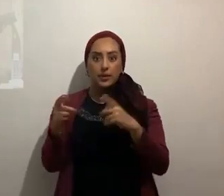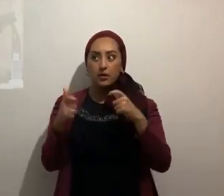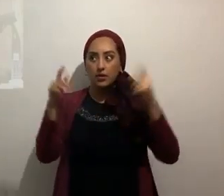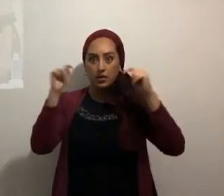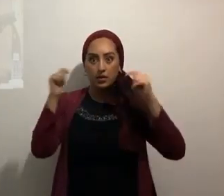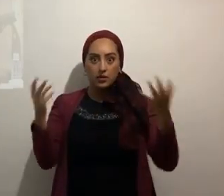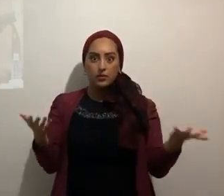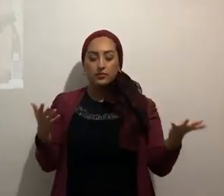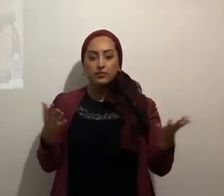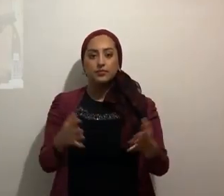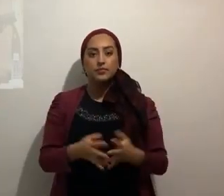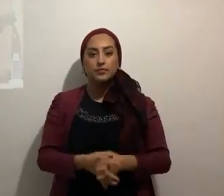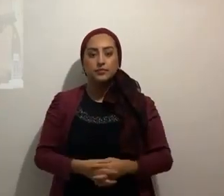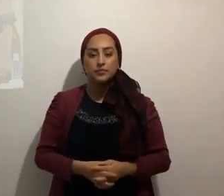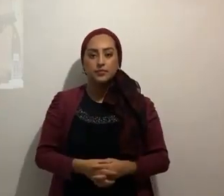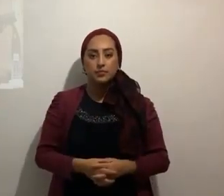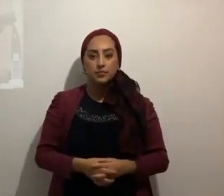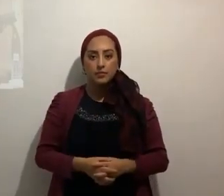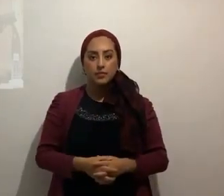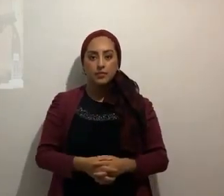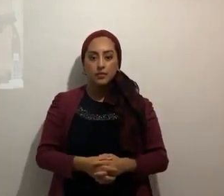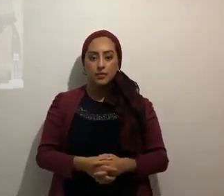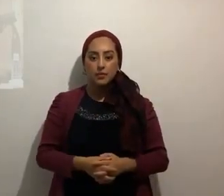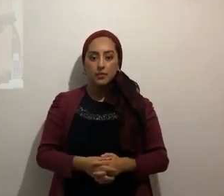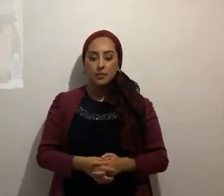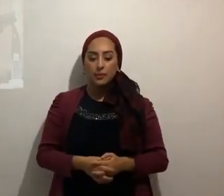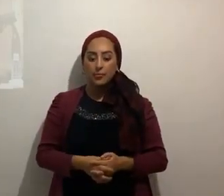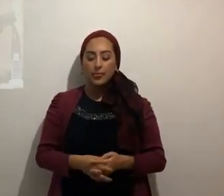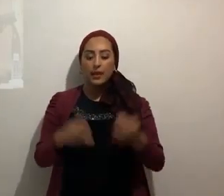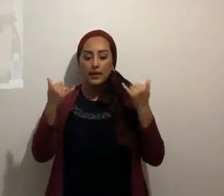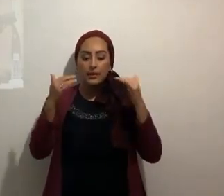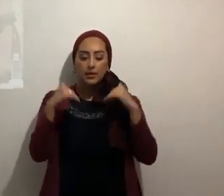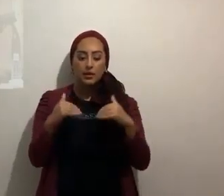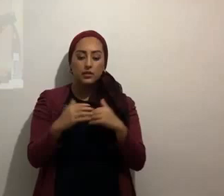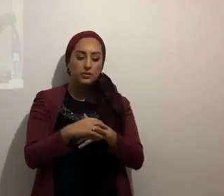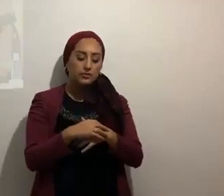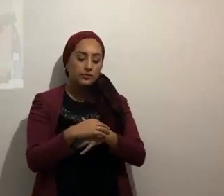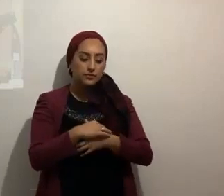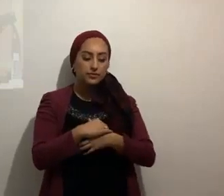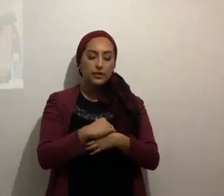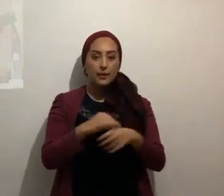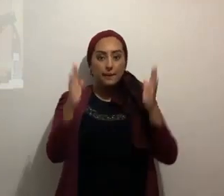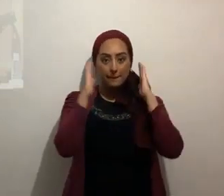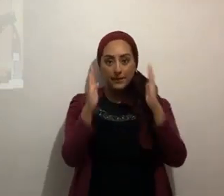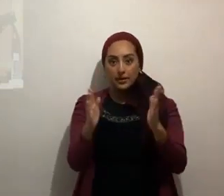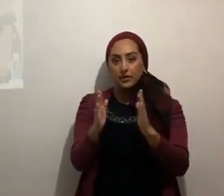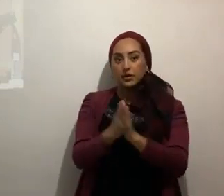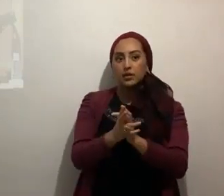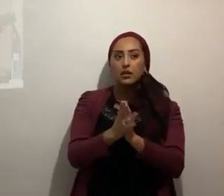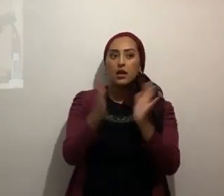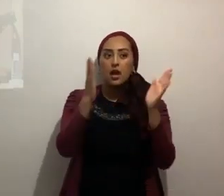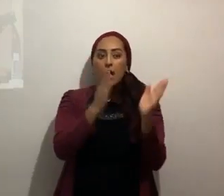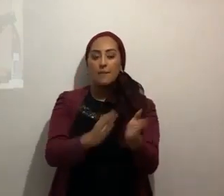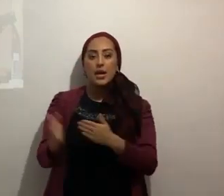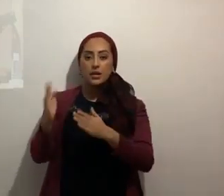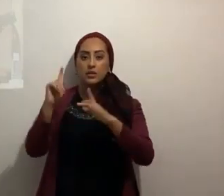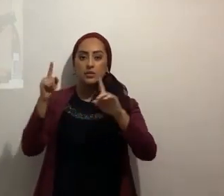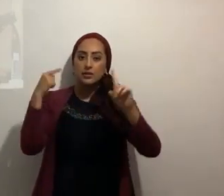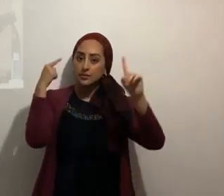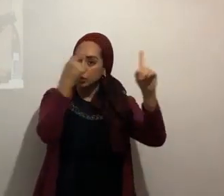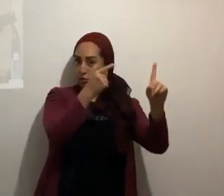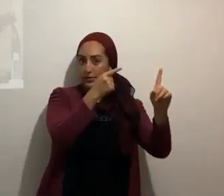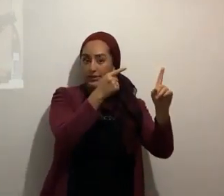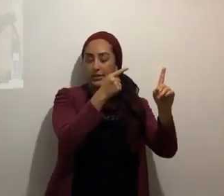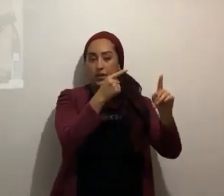tribulación, o no es tribulación, no estamos atribulados de una u otra manera. Ahora, atención a esto, según los